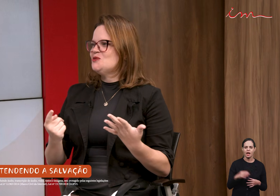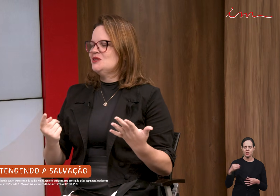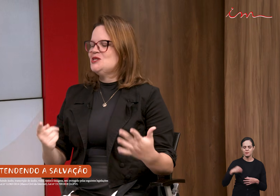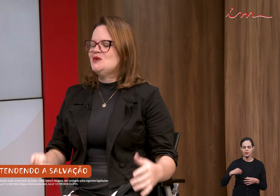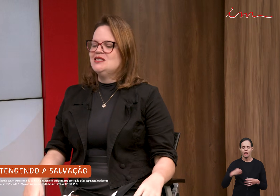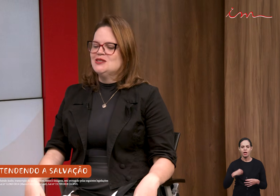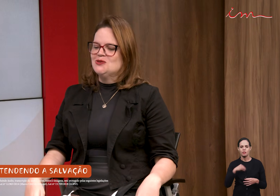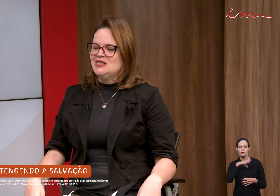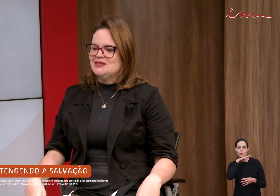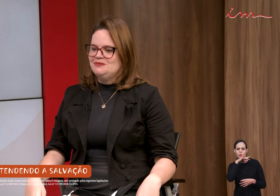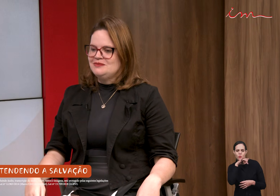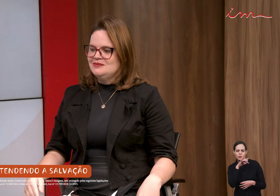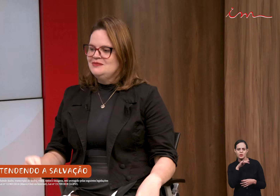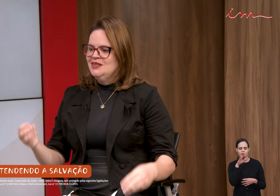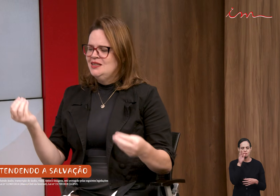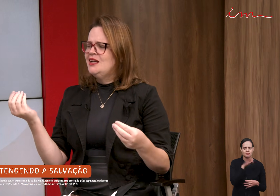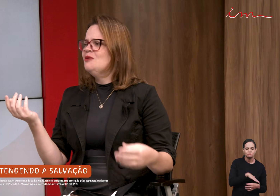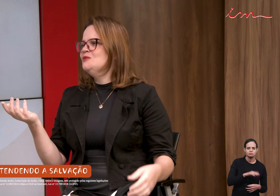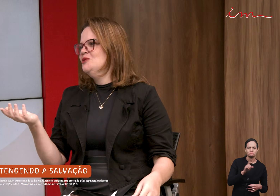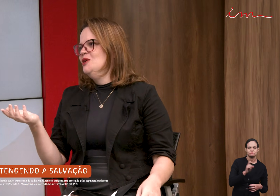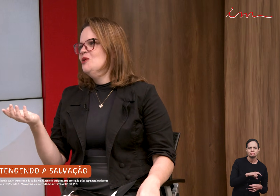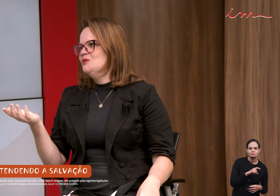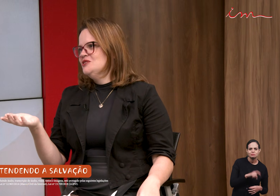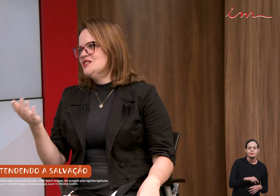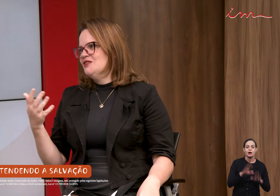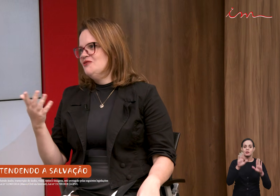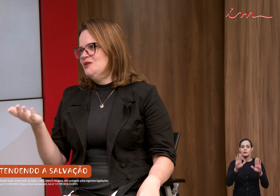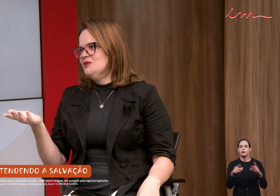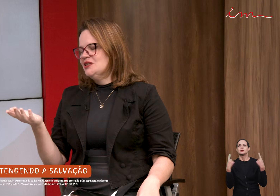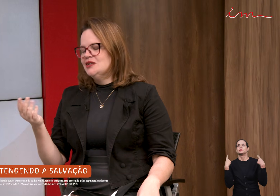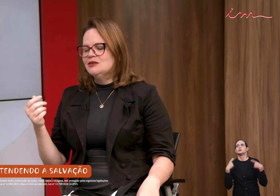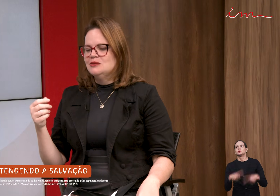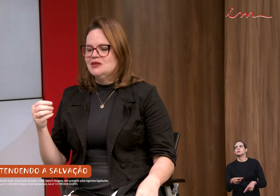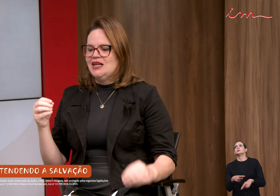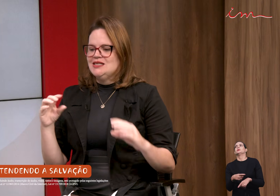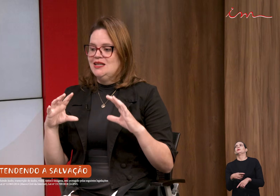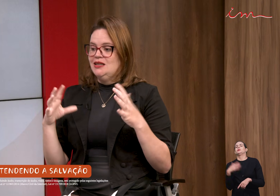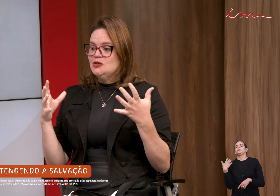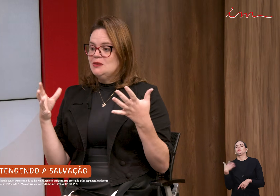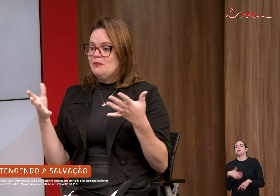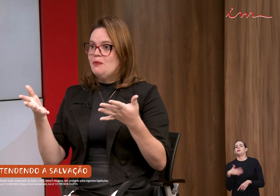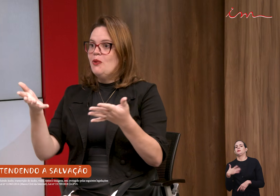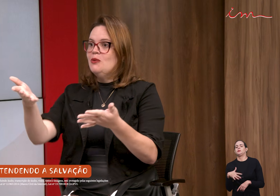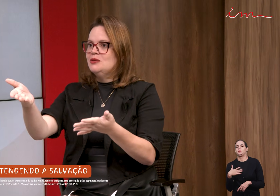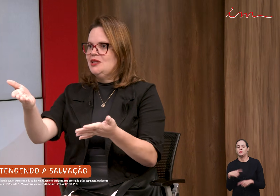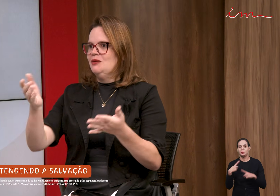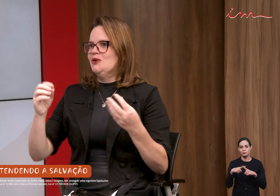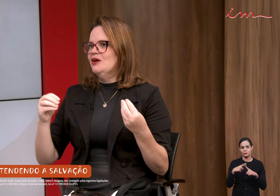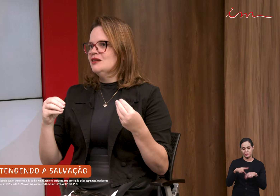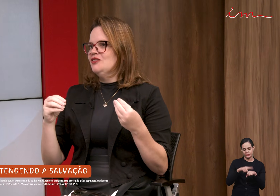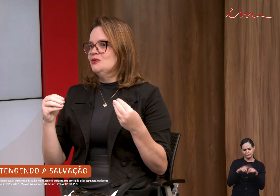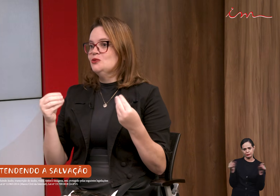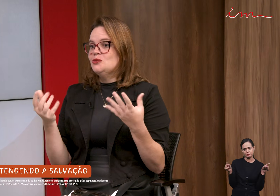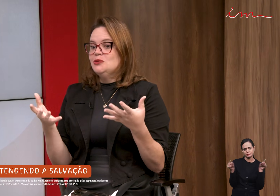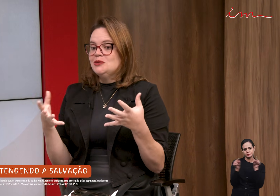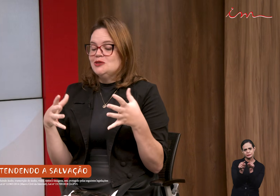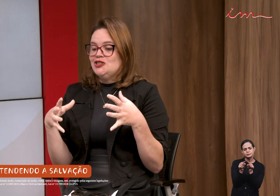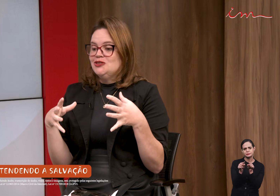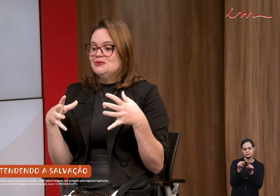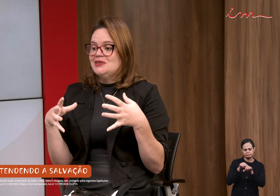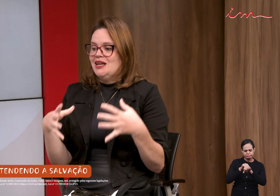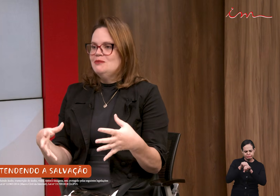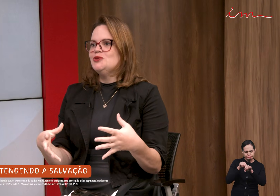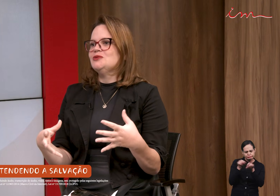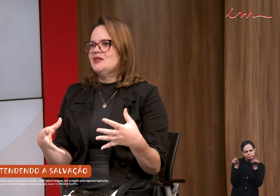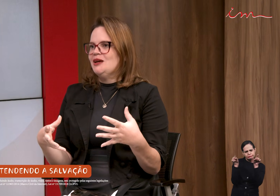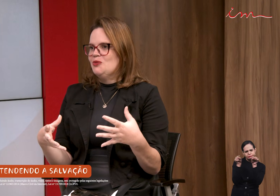trazendo essas contextualizações. E é um desafio, entanto, trazer isso em pouco tempo. Igual o Alan falou, no culto a